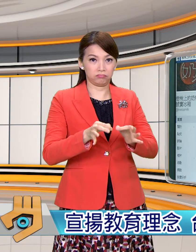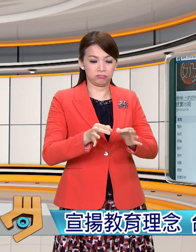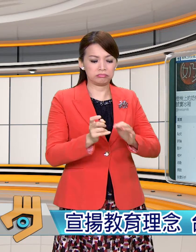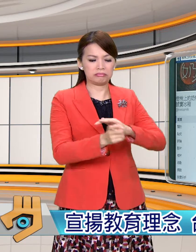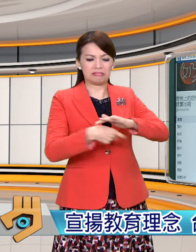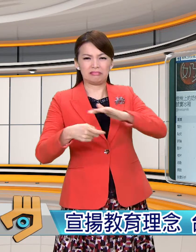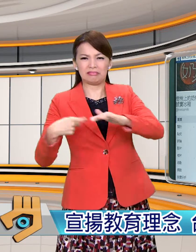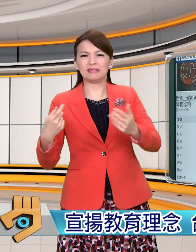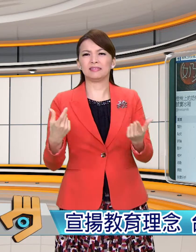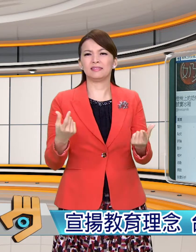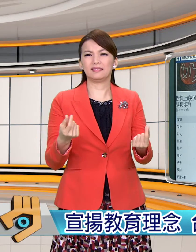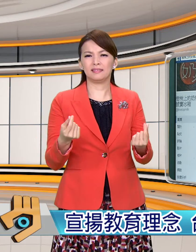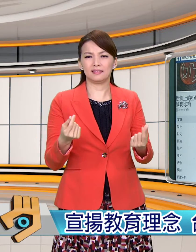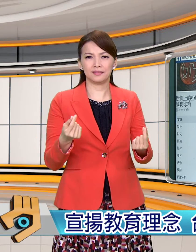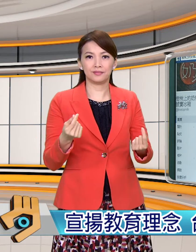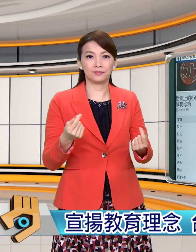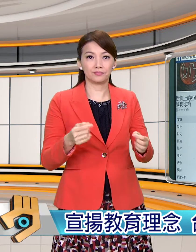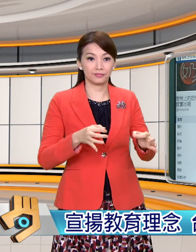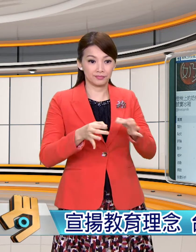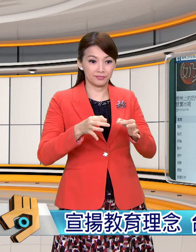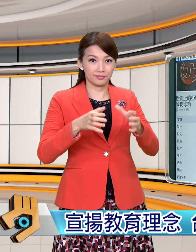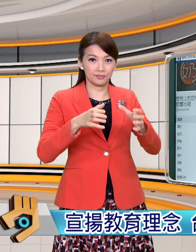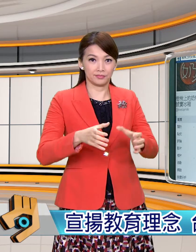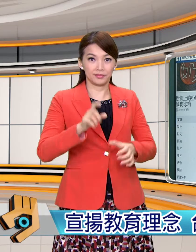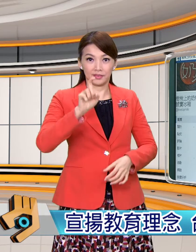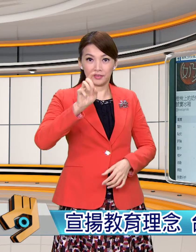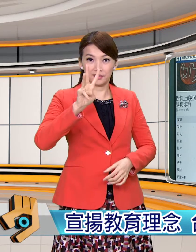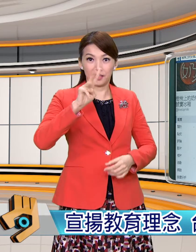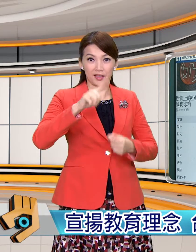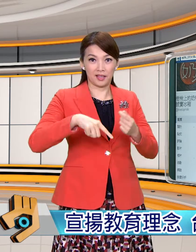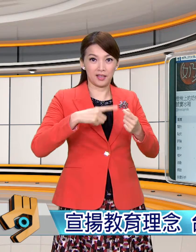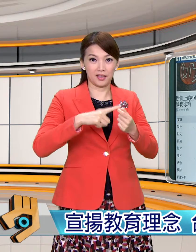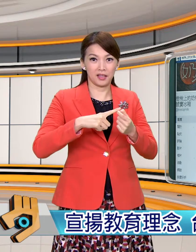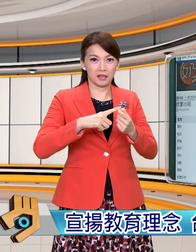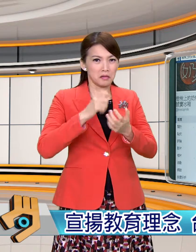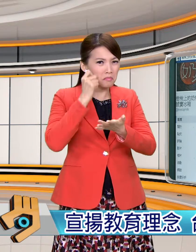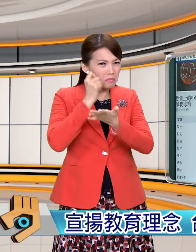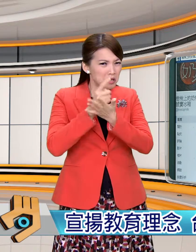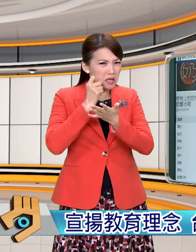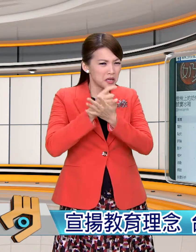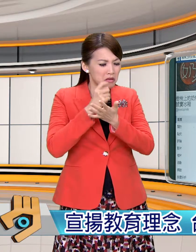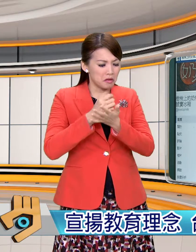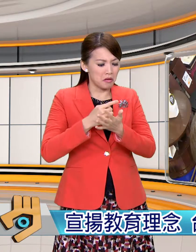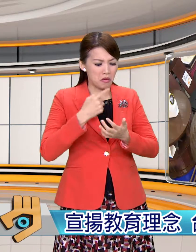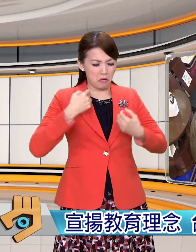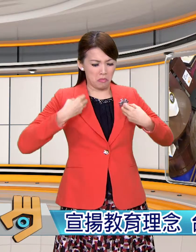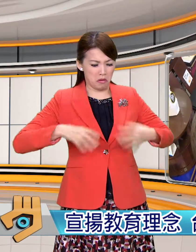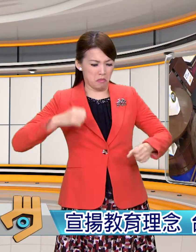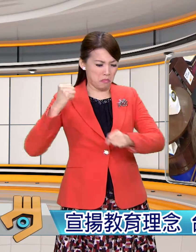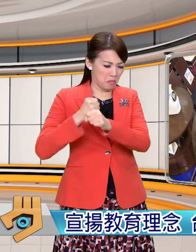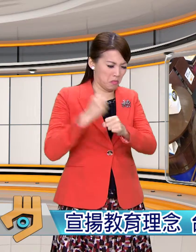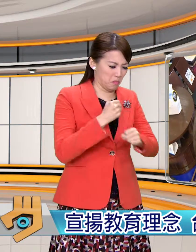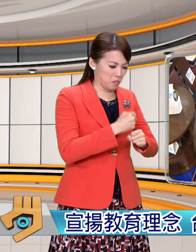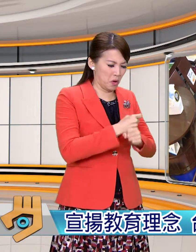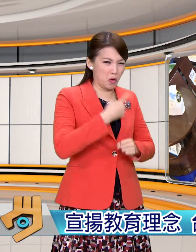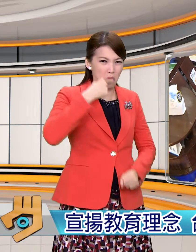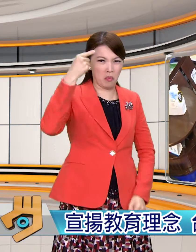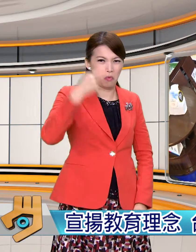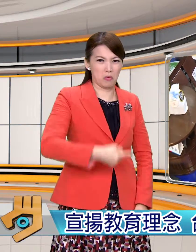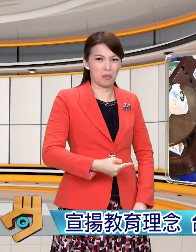次都传出了窃案，营业13年来几乎每个月都亏损。